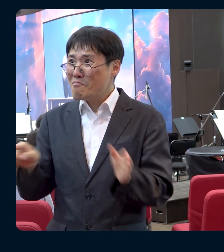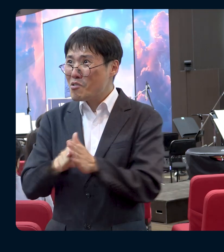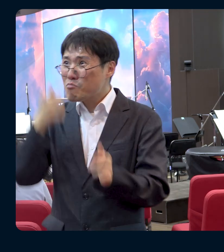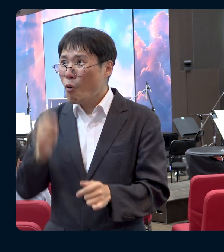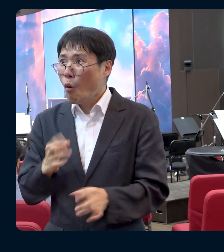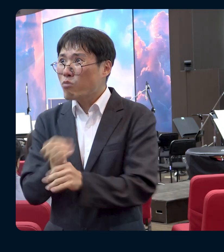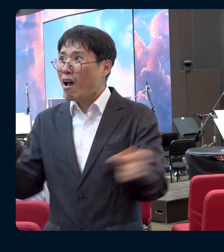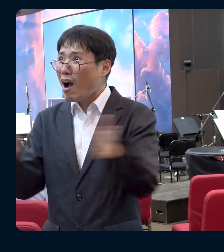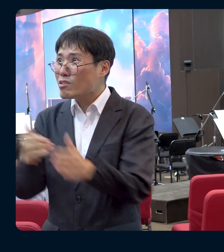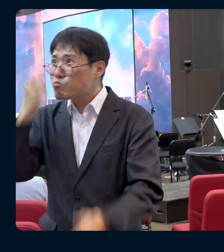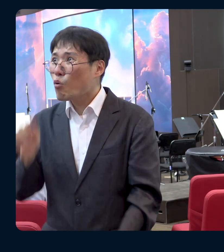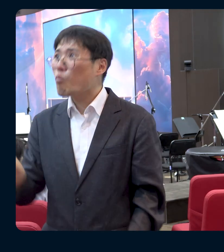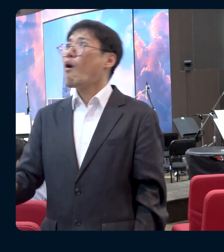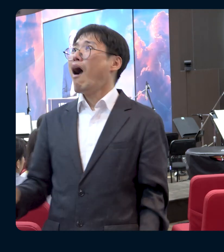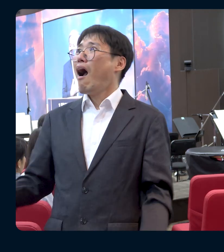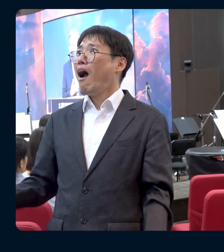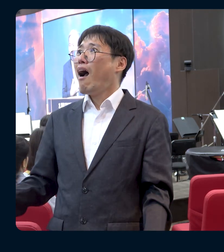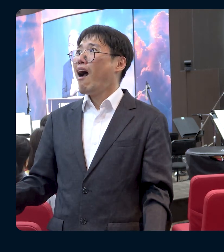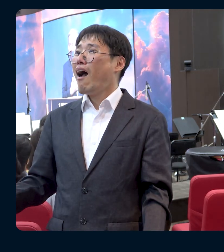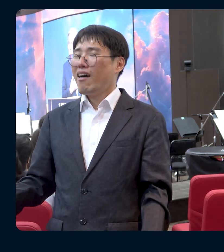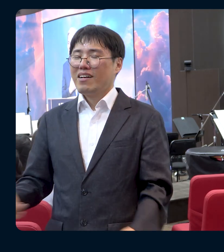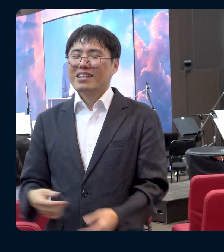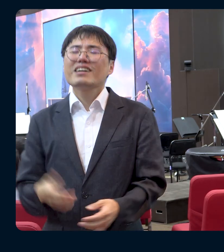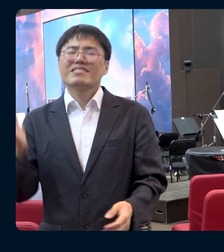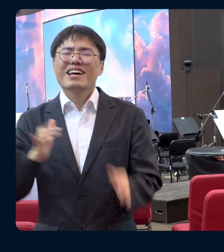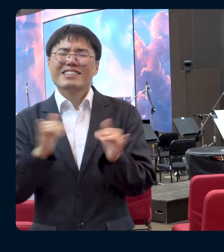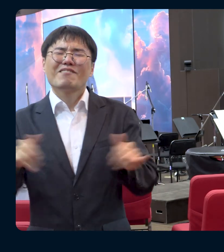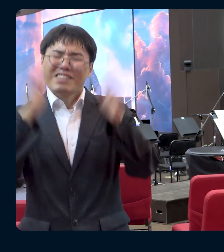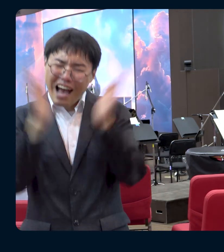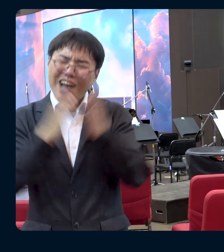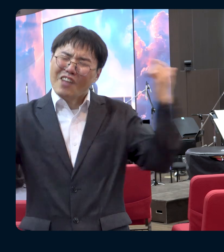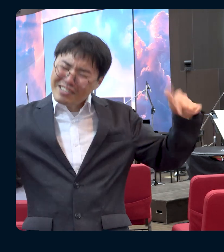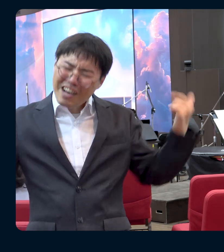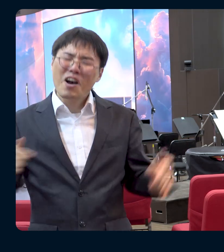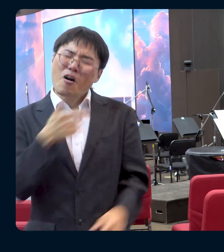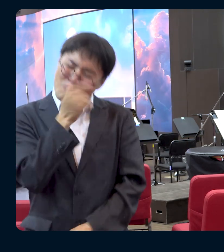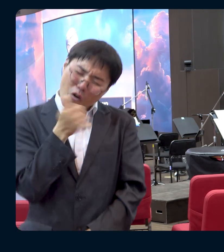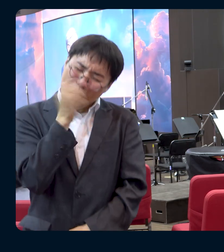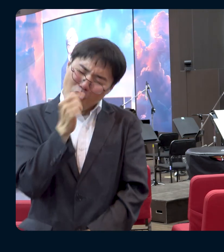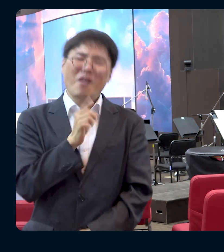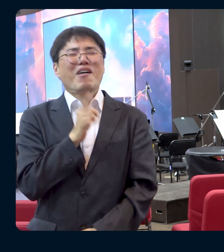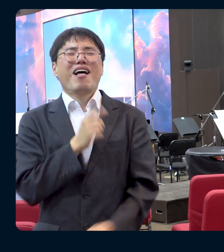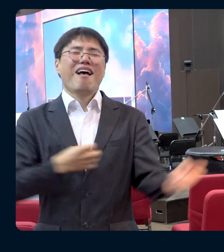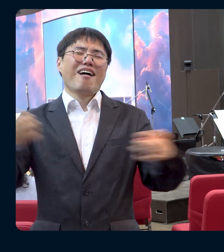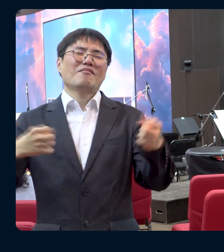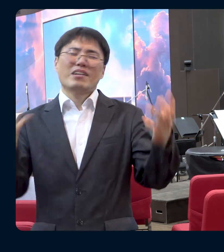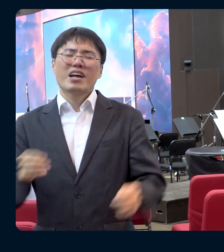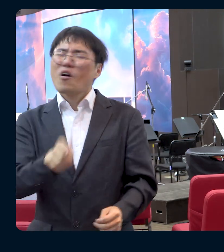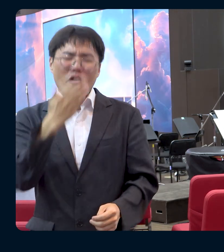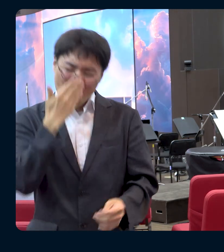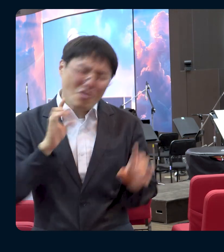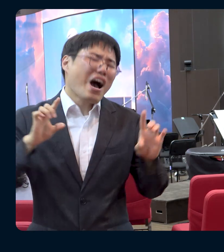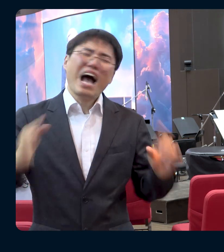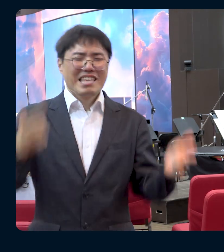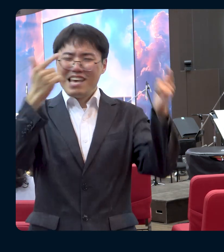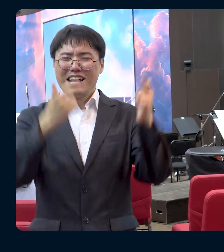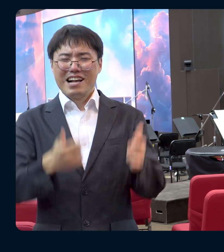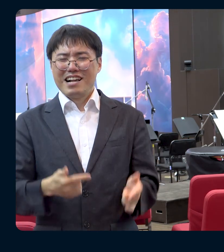모태신앙인데 아직도 믿음이 부족하면 언제까지 부족할 건데 도대체. 근데 사람들이 다 그래요. 내가 믿음이 부족하다고. 근데 이건